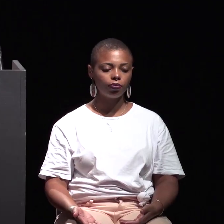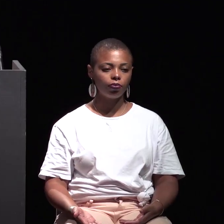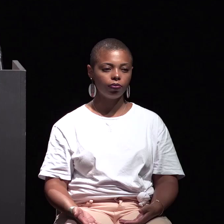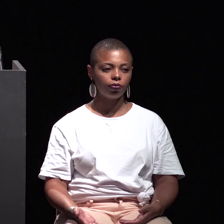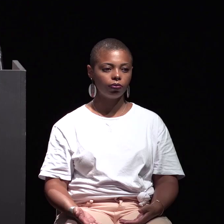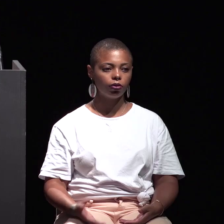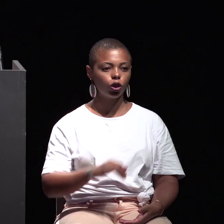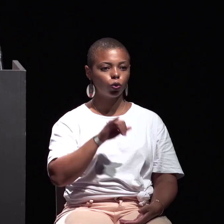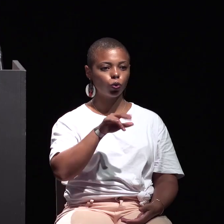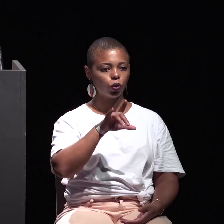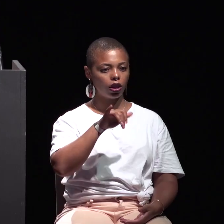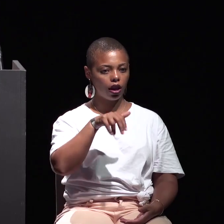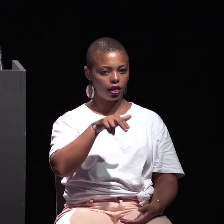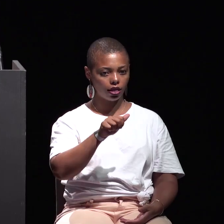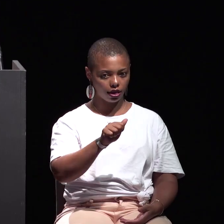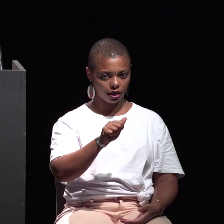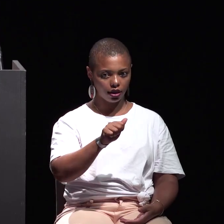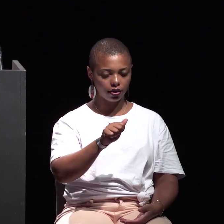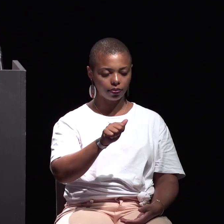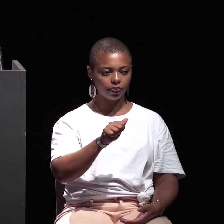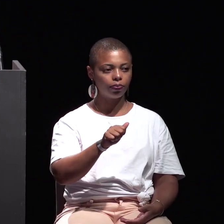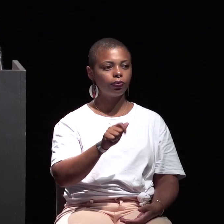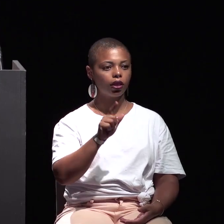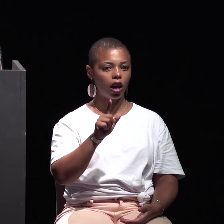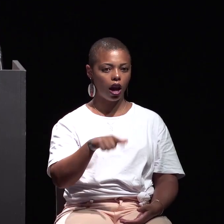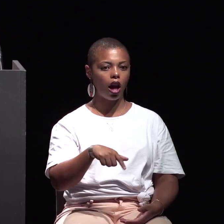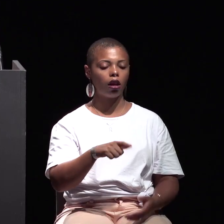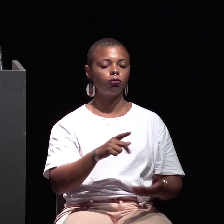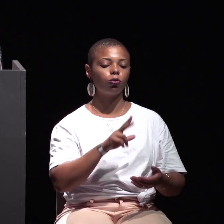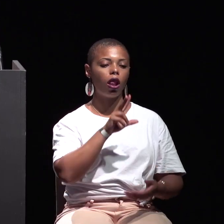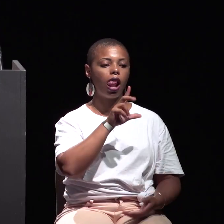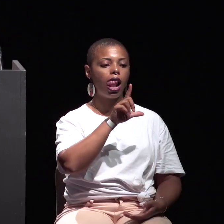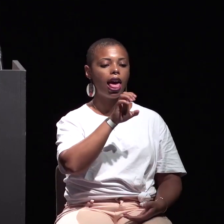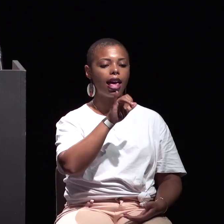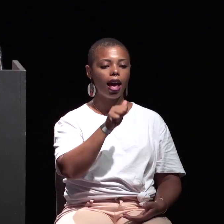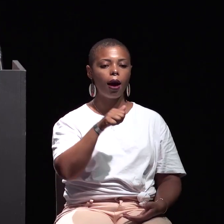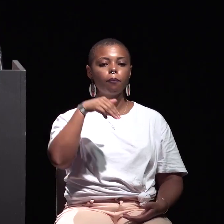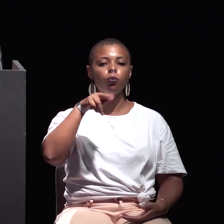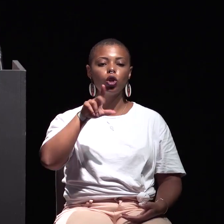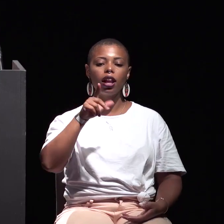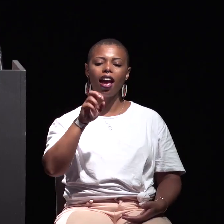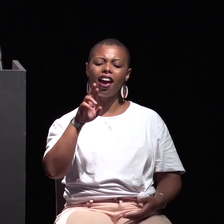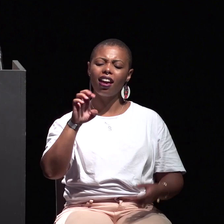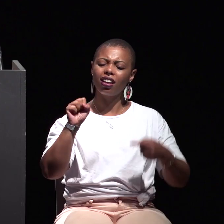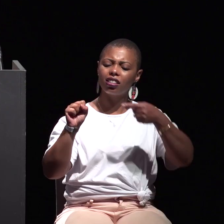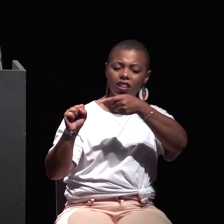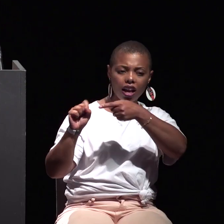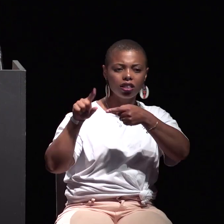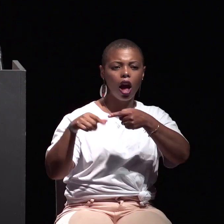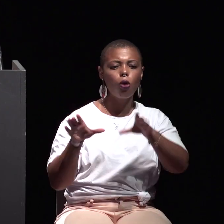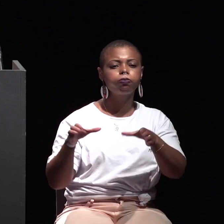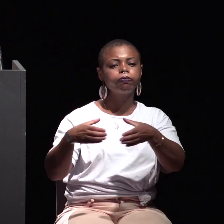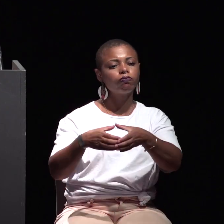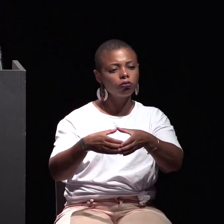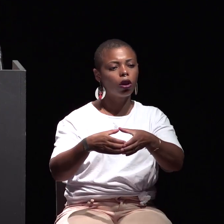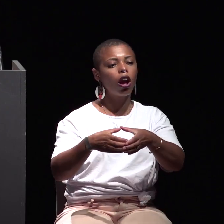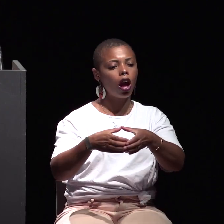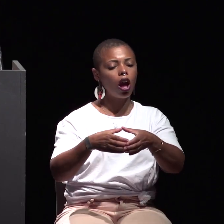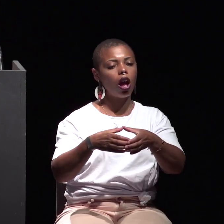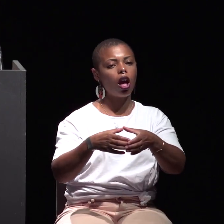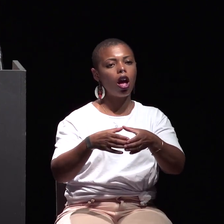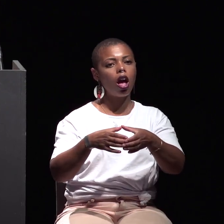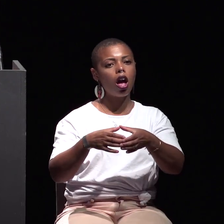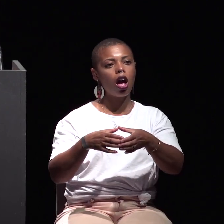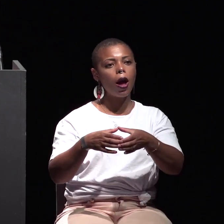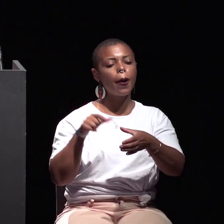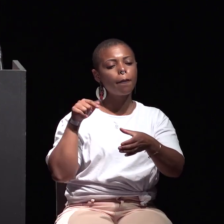a Juliana Lowenhoff, que é do Leia Mulheres, que é um coletivo, ela vem representando um